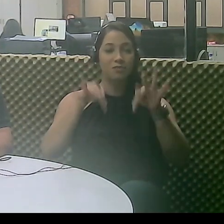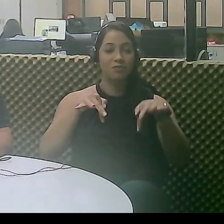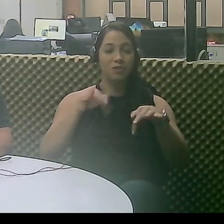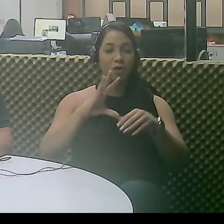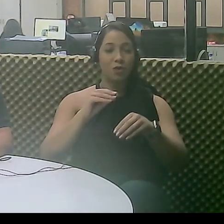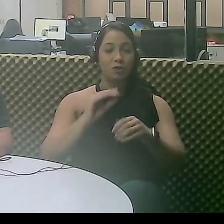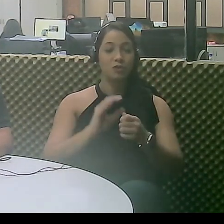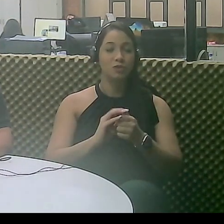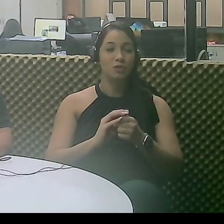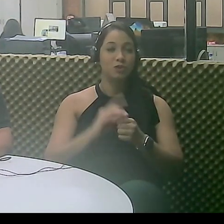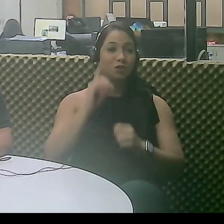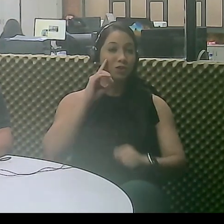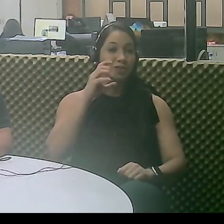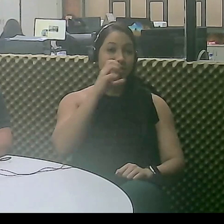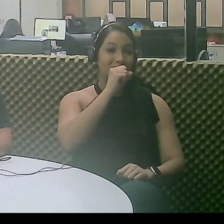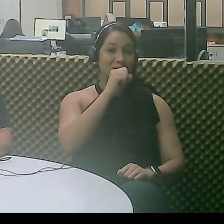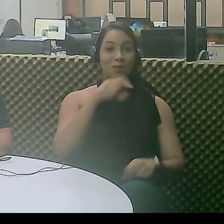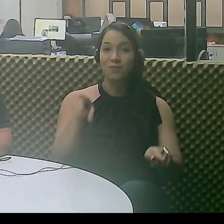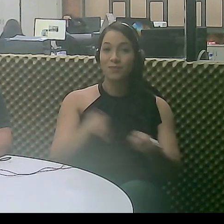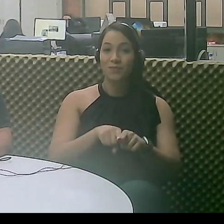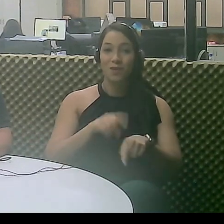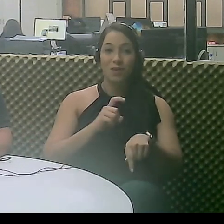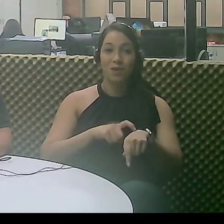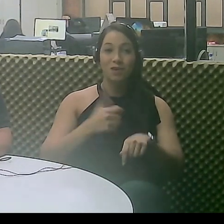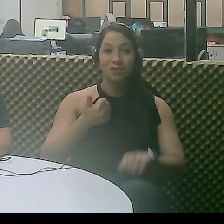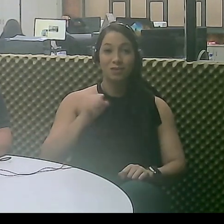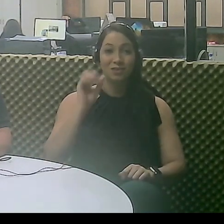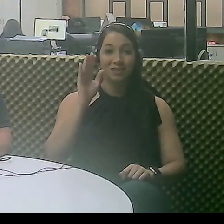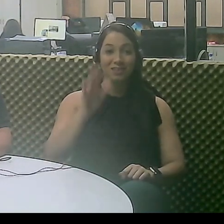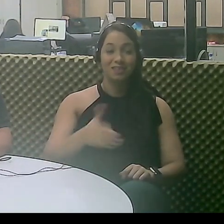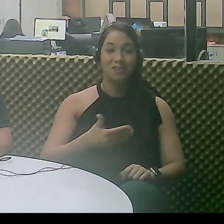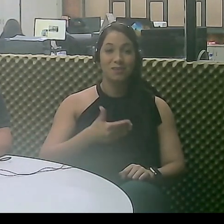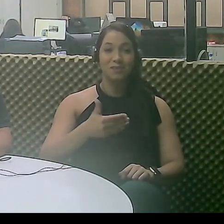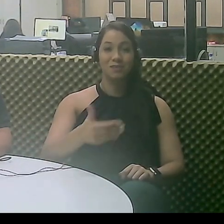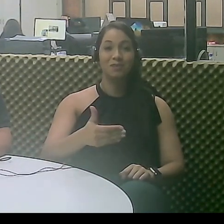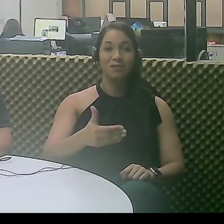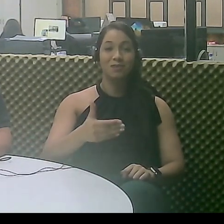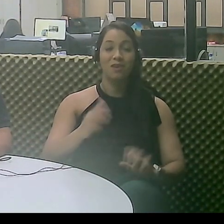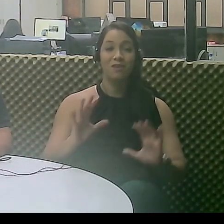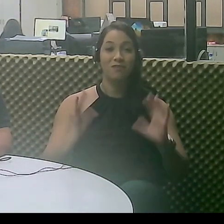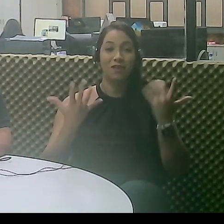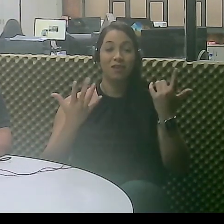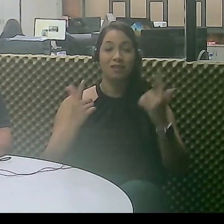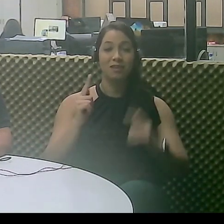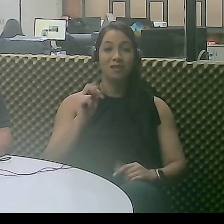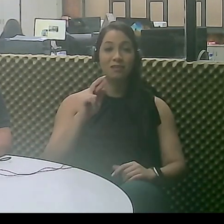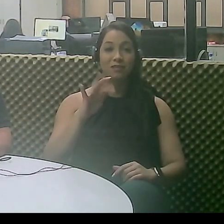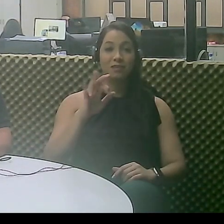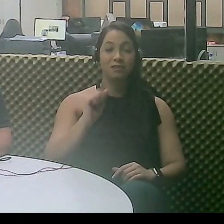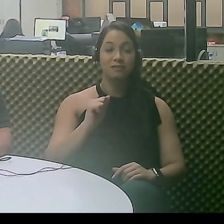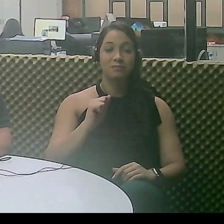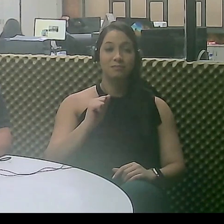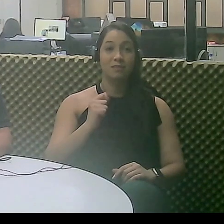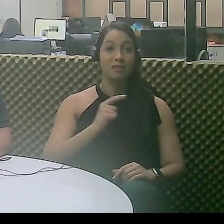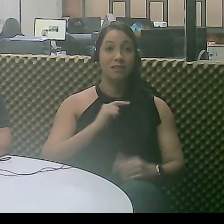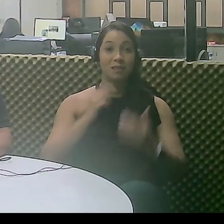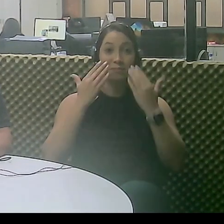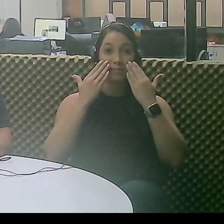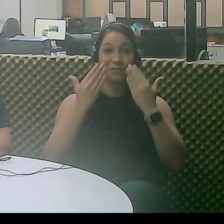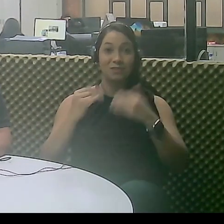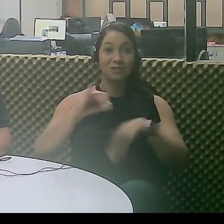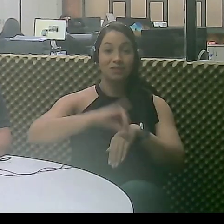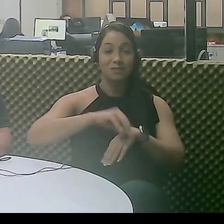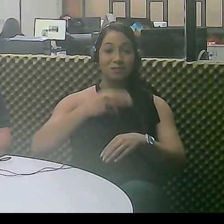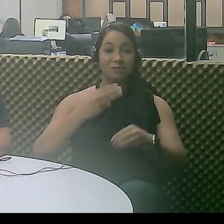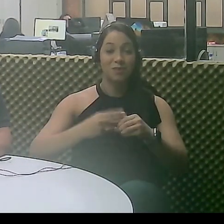No sábado, também a partir das 18h, é a vez do baile de samba de Gafieira. Apresentam-se no Centro Municipal